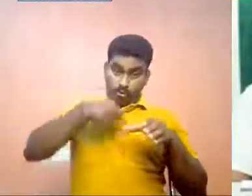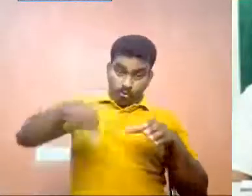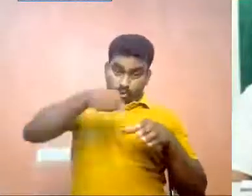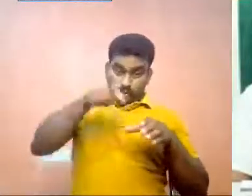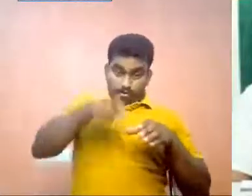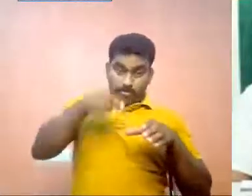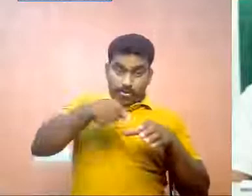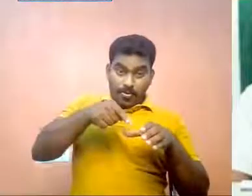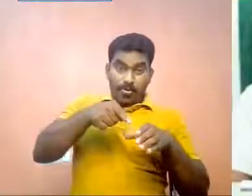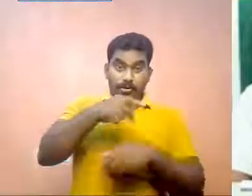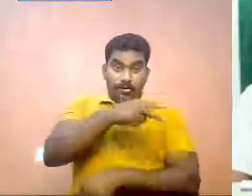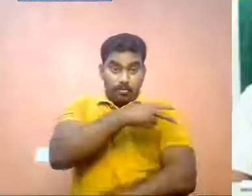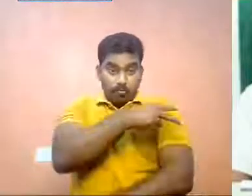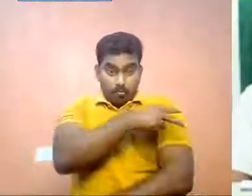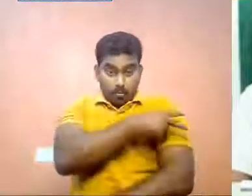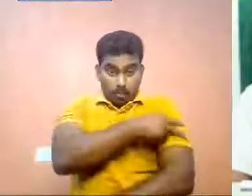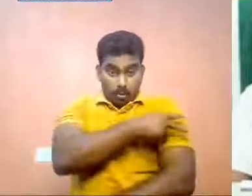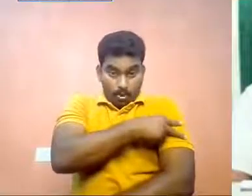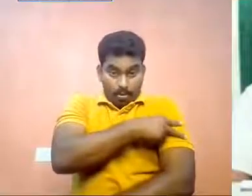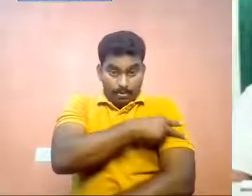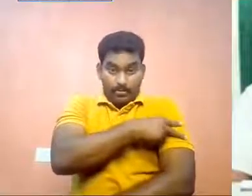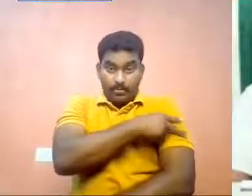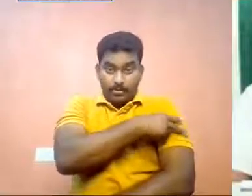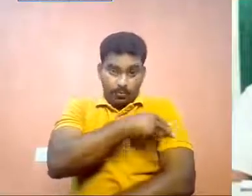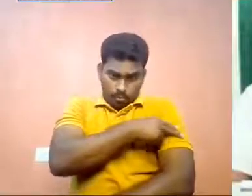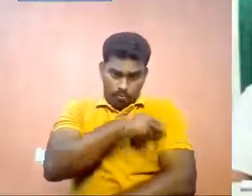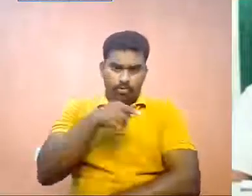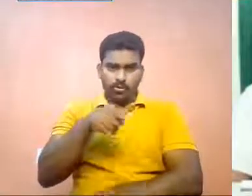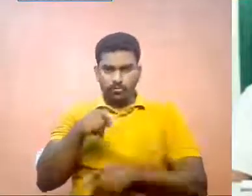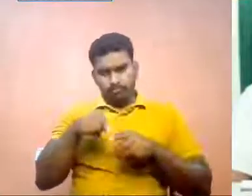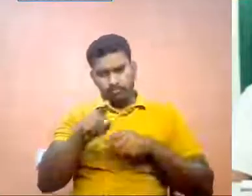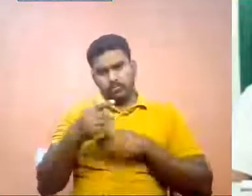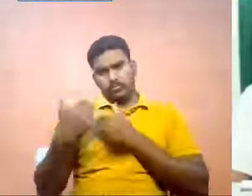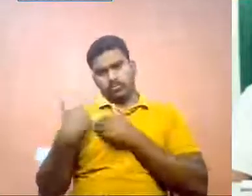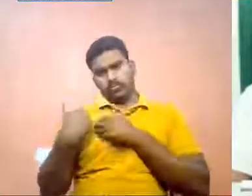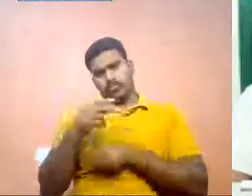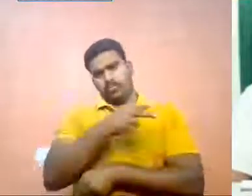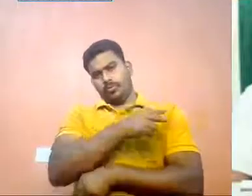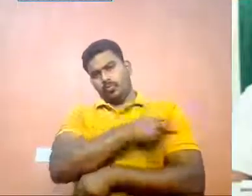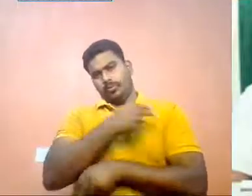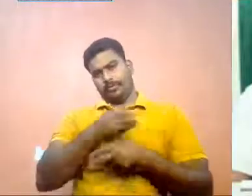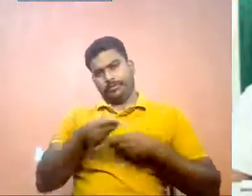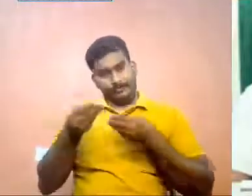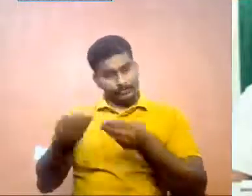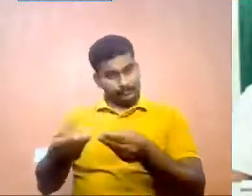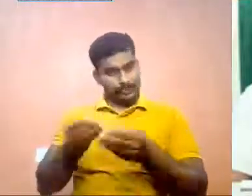ഈ സന്നദ്ധം പോർട്ടലിൻ്റെ ഭാഗമായി തന്നെ ഉപയോഗിക്കുകയാണ് ചെയ്യുക.